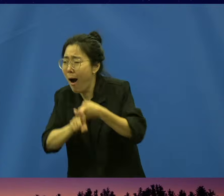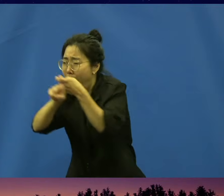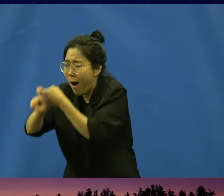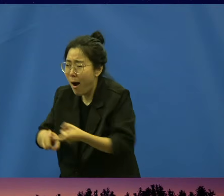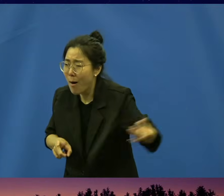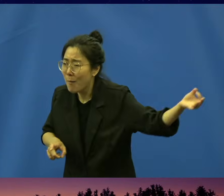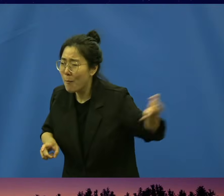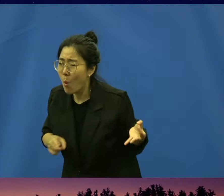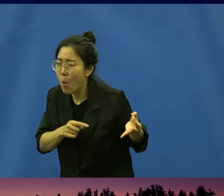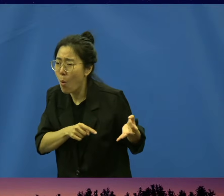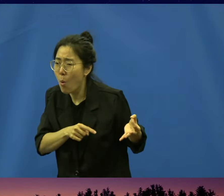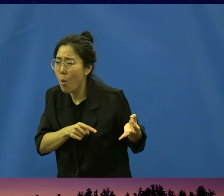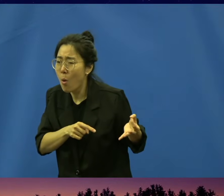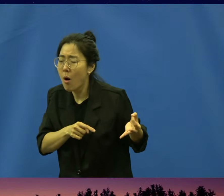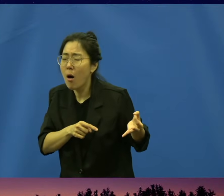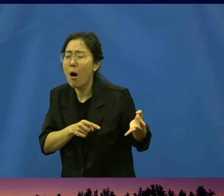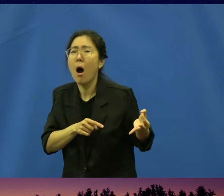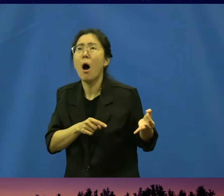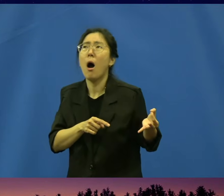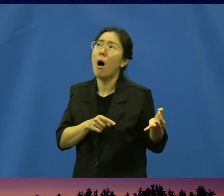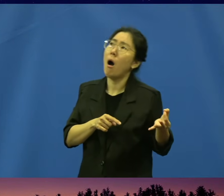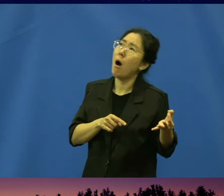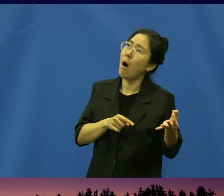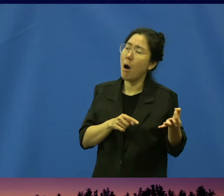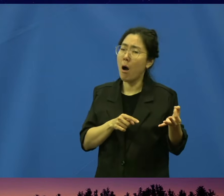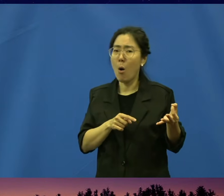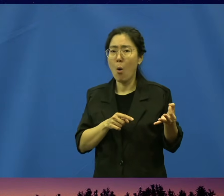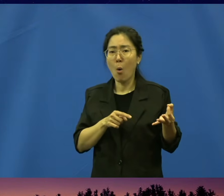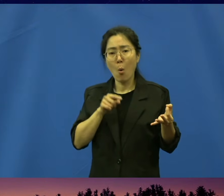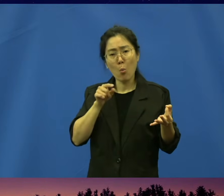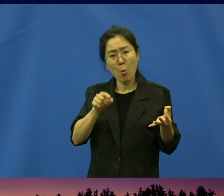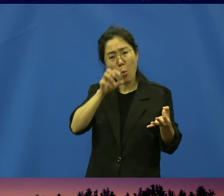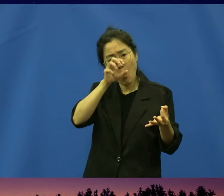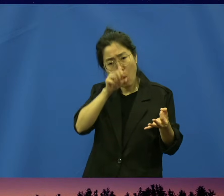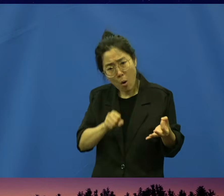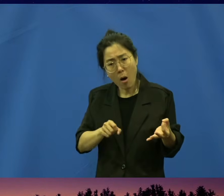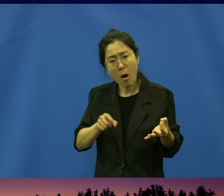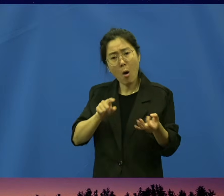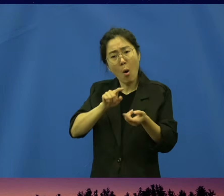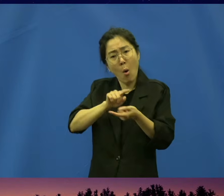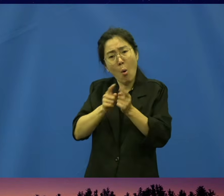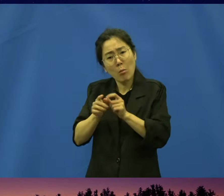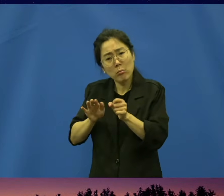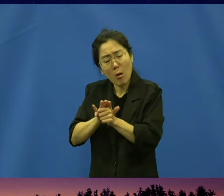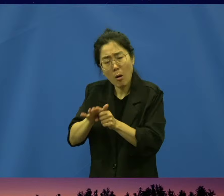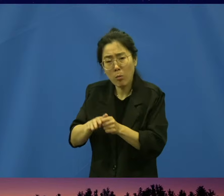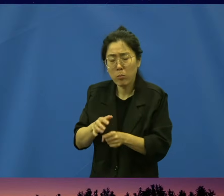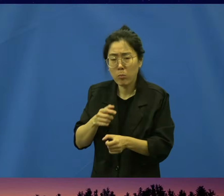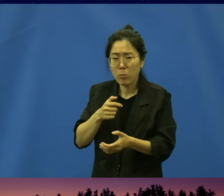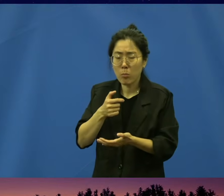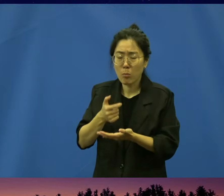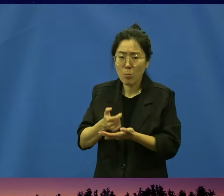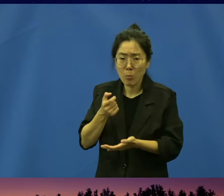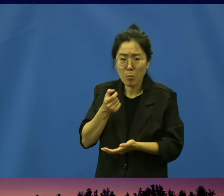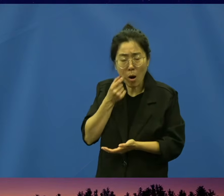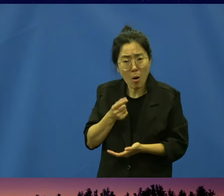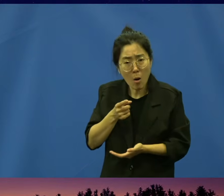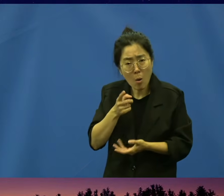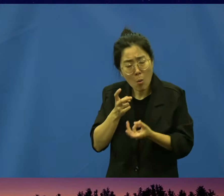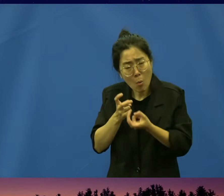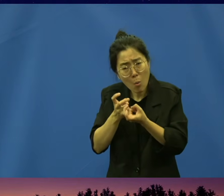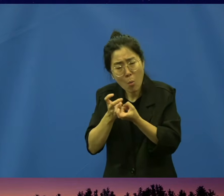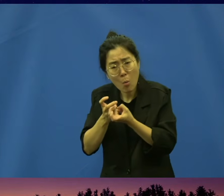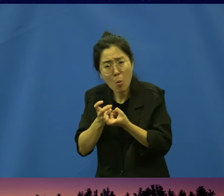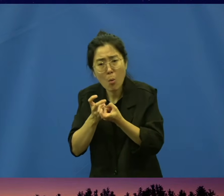사람들은 왜 다르게 살까? 저 사람들은 왜 착한 일을 할까? 저 사람들은 왜 서로 사랑할까? 저 사람들은 왜 서로 연합할까?